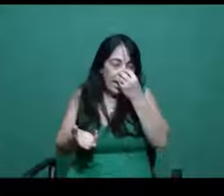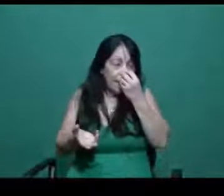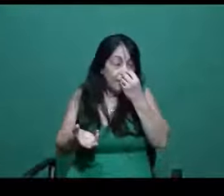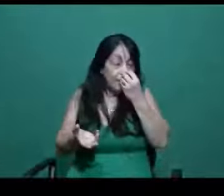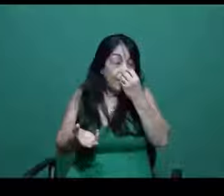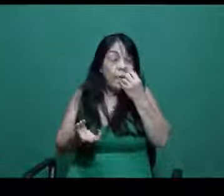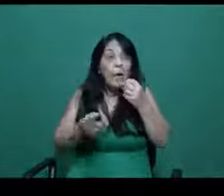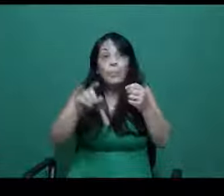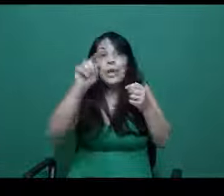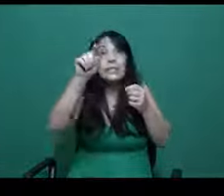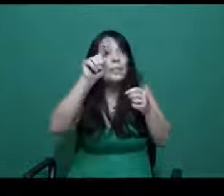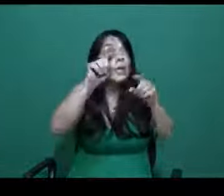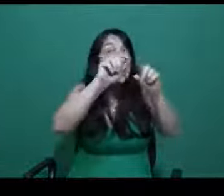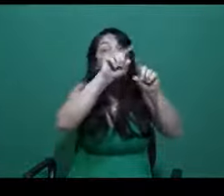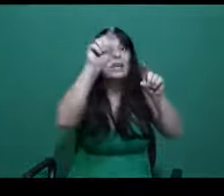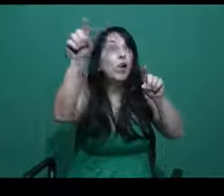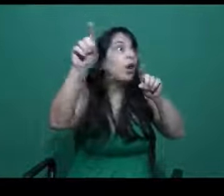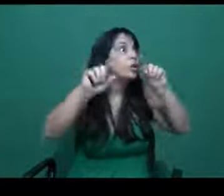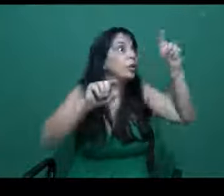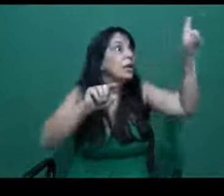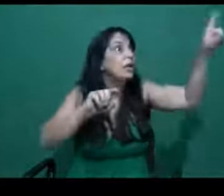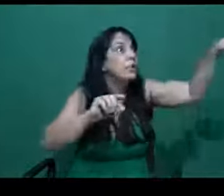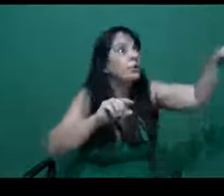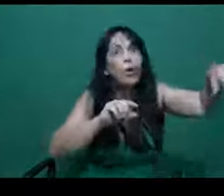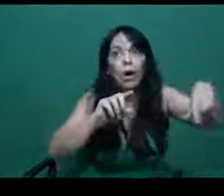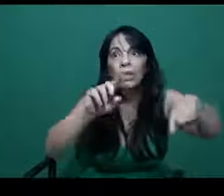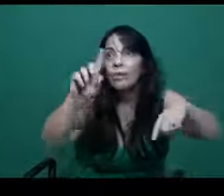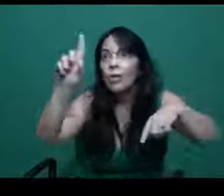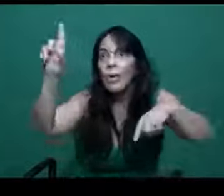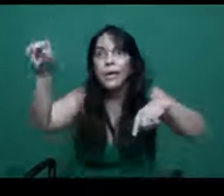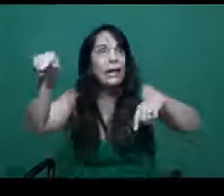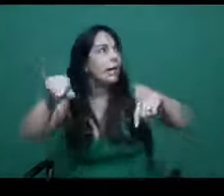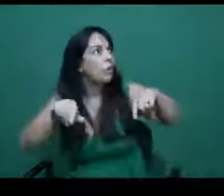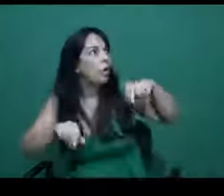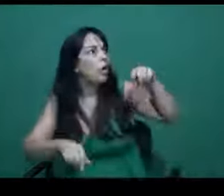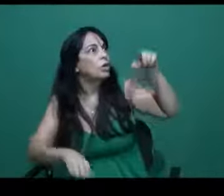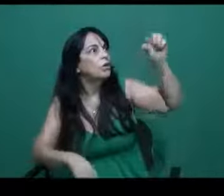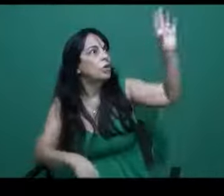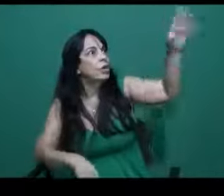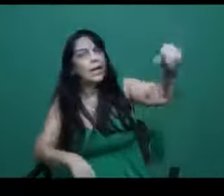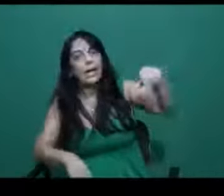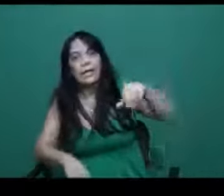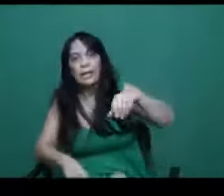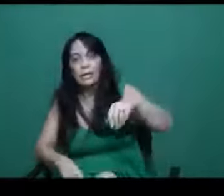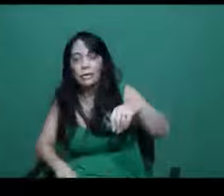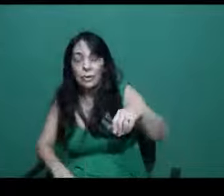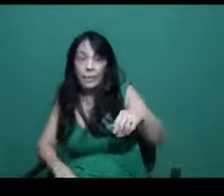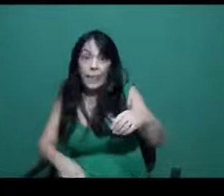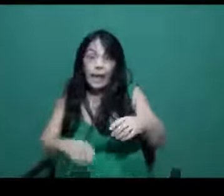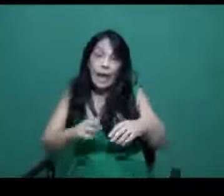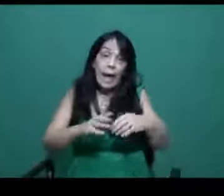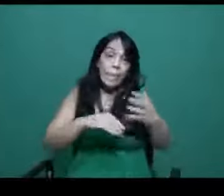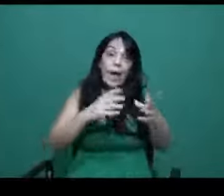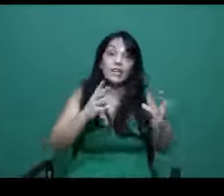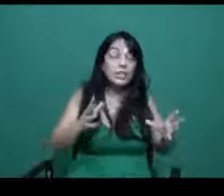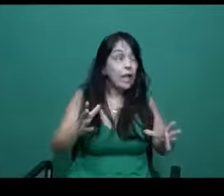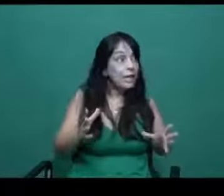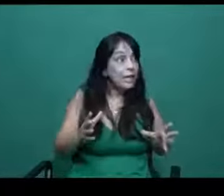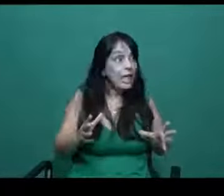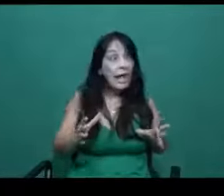lá, para explicar aquele rótulo, aquele outro rótulo, como é que era o rótulo, o que era aquilo. A partir dali,